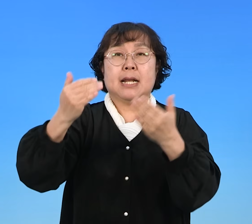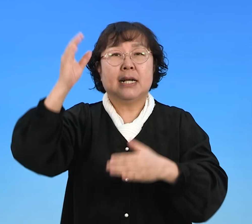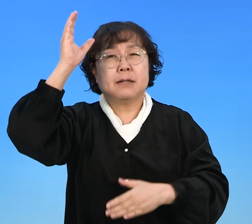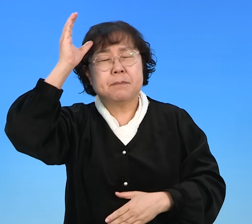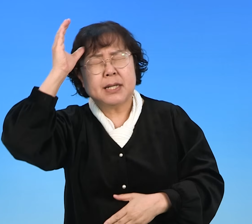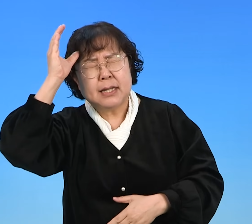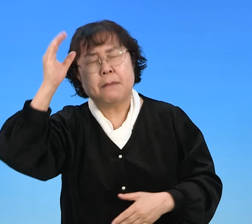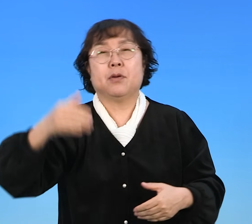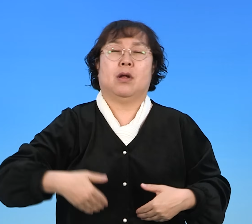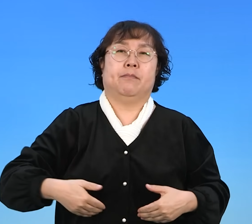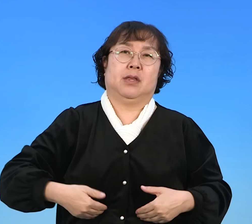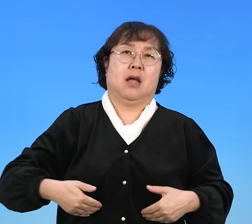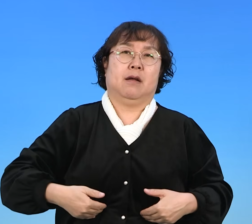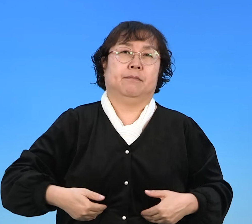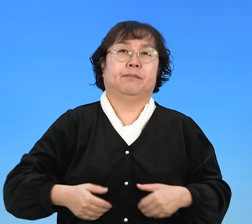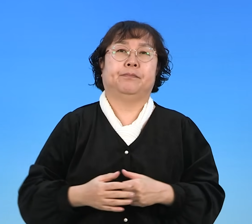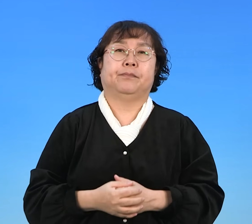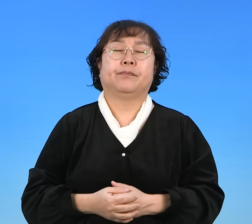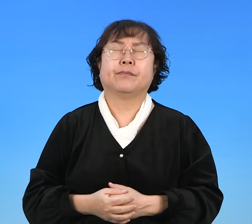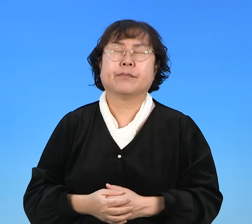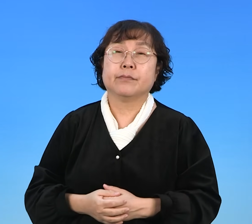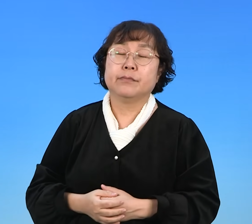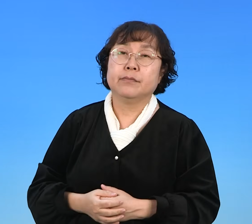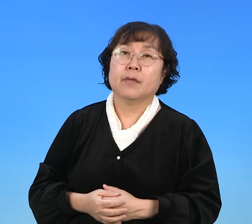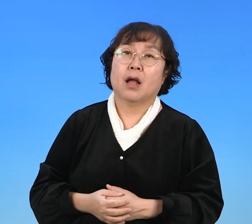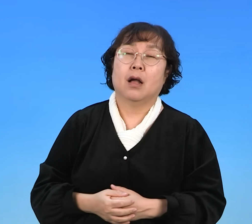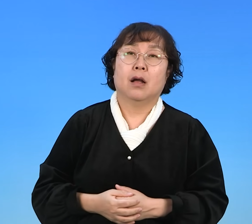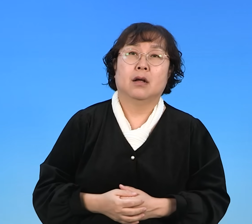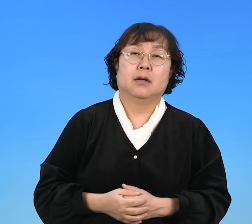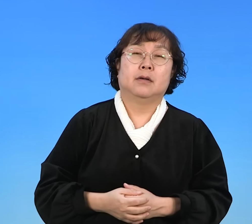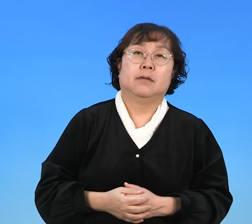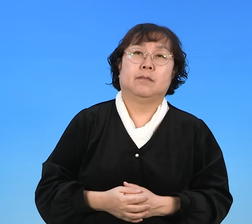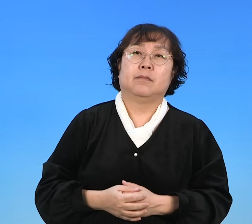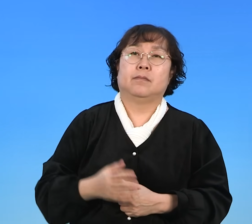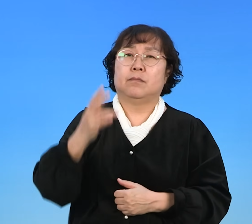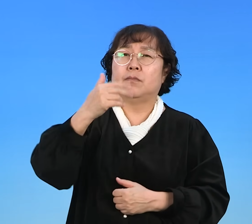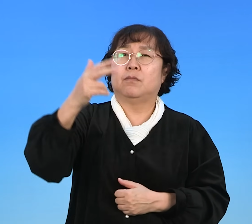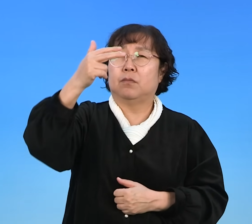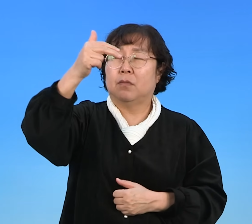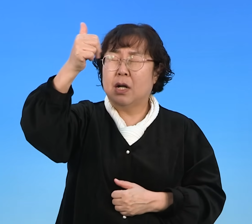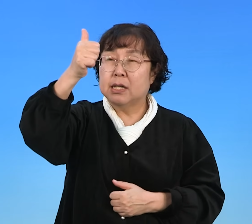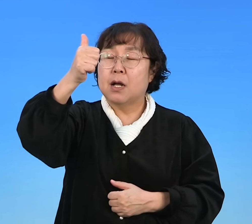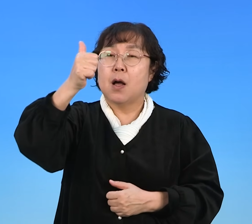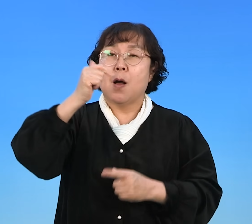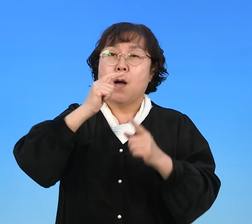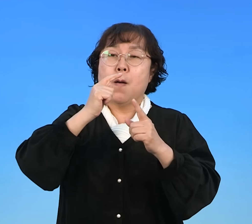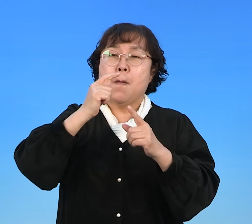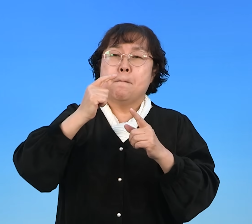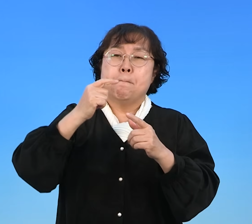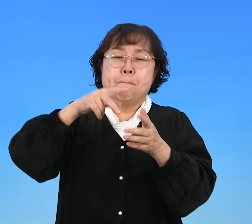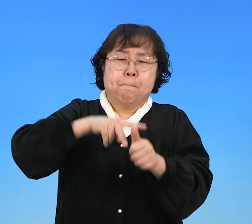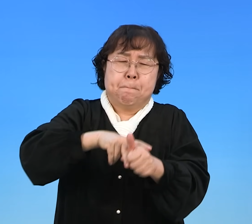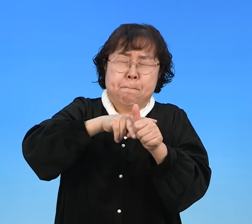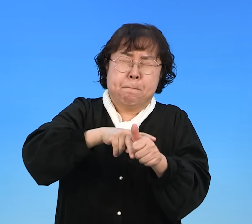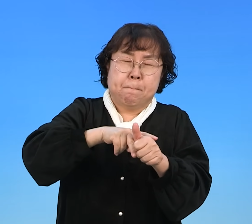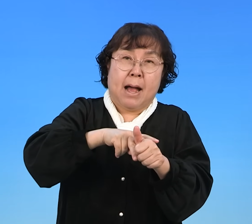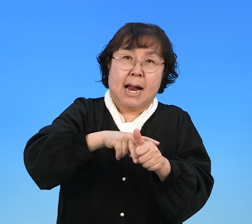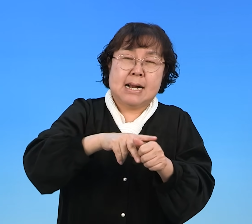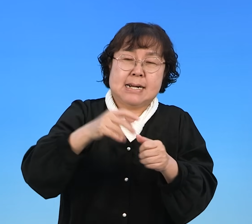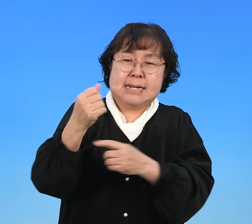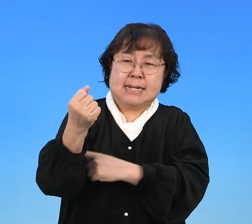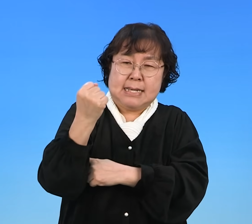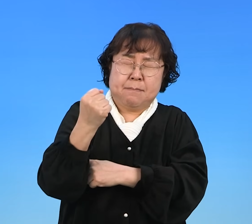기대하는 겁니다. 기대하는 거. 자, 본문 10절 11절 다시 읽어드릴게요. 여호와는 말의 힘이 세다 하여